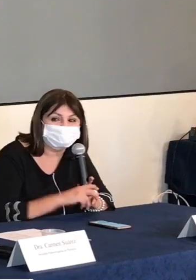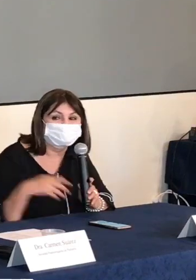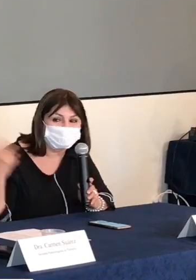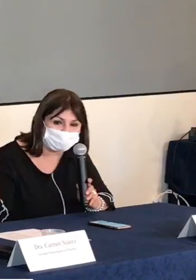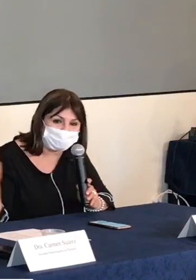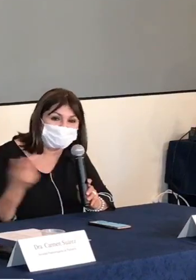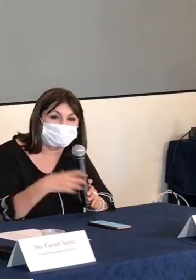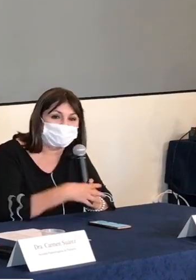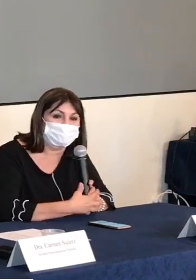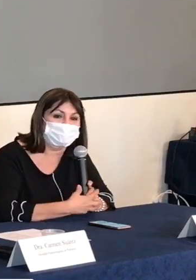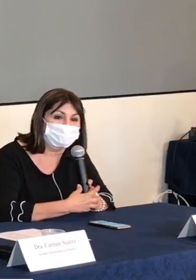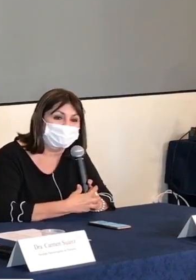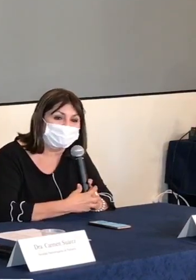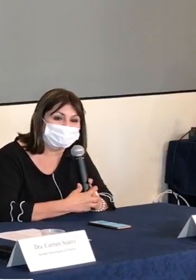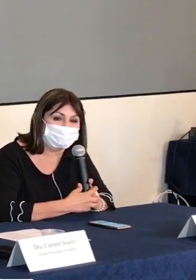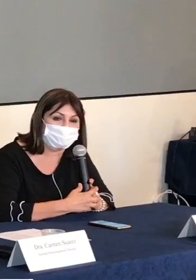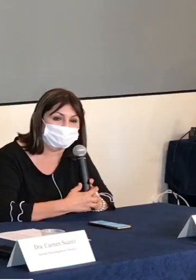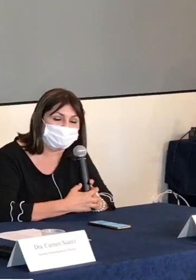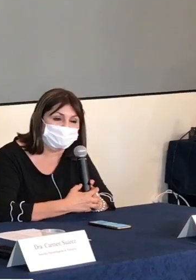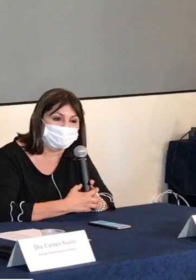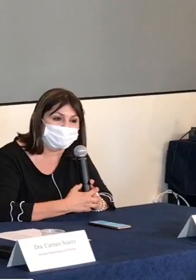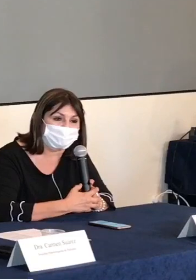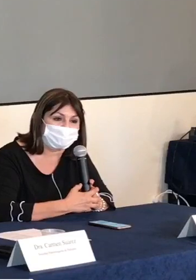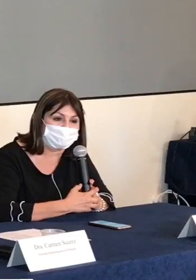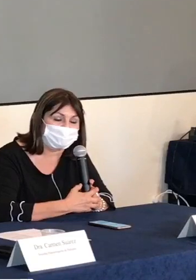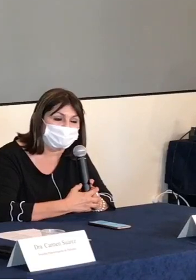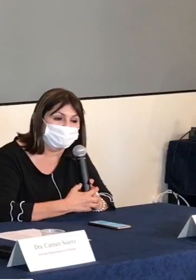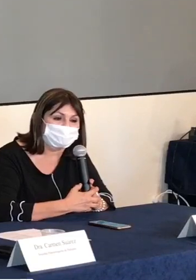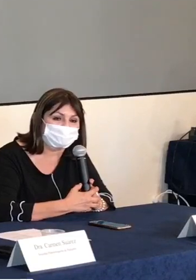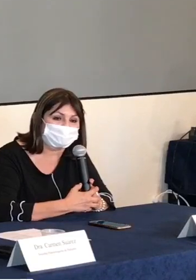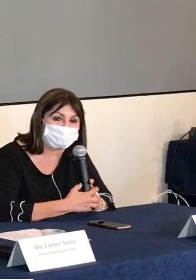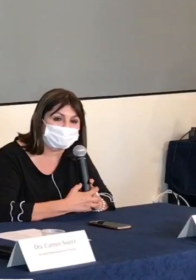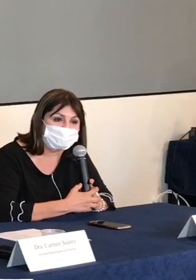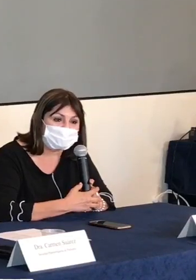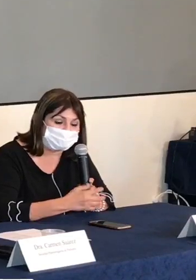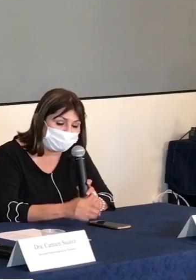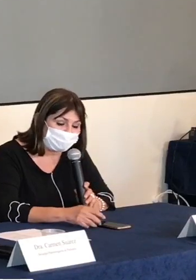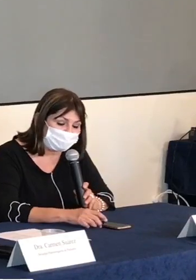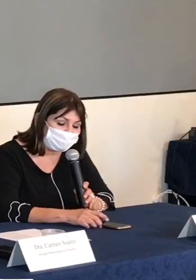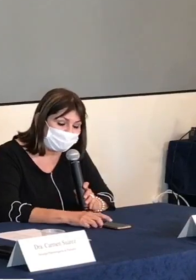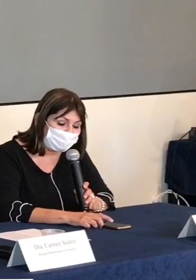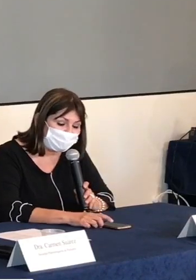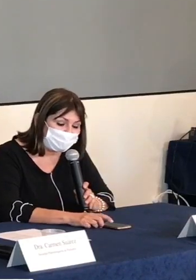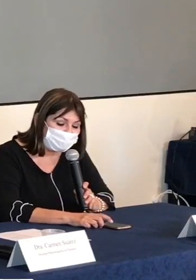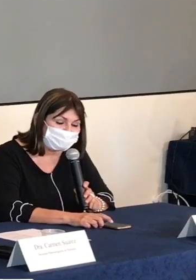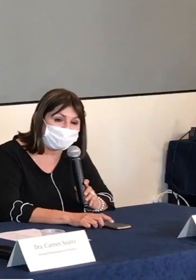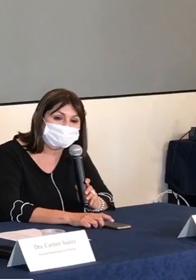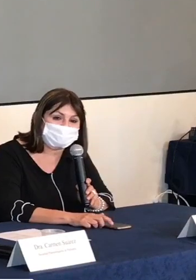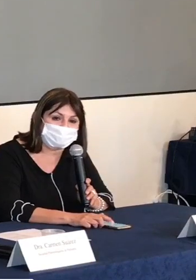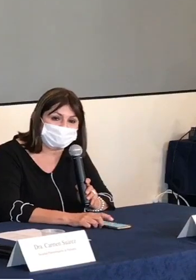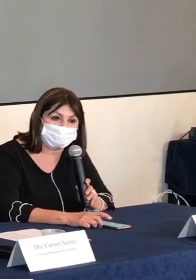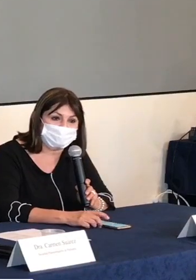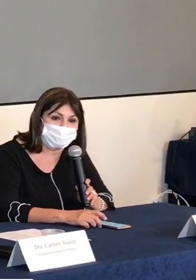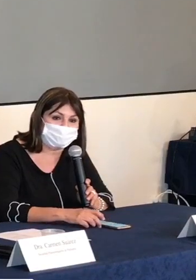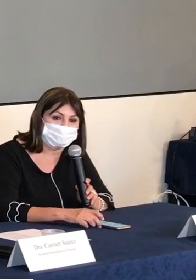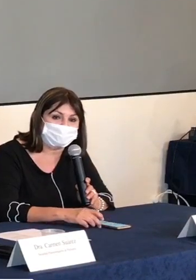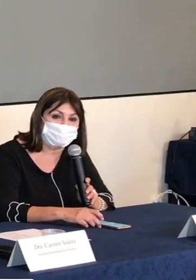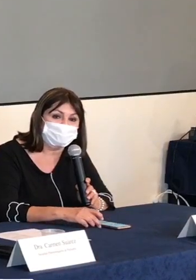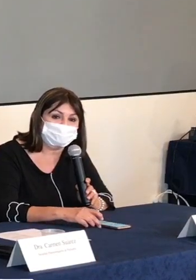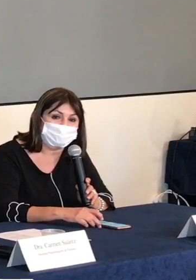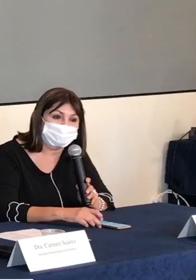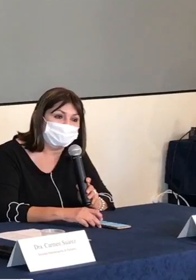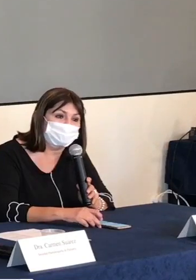hijos, muchos de los cuales se encuentran aquí con nosotros, para que repasen